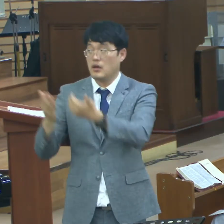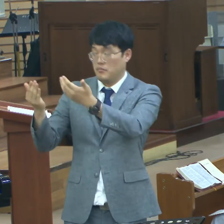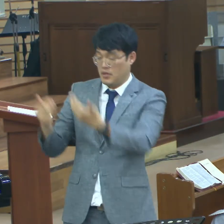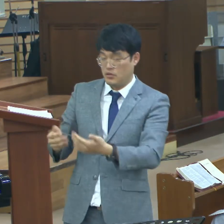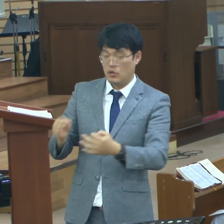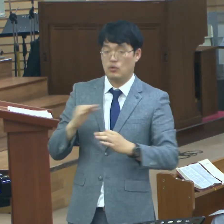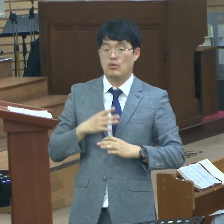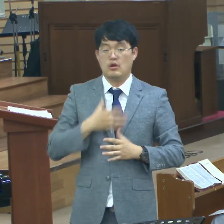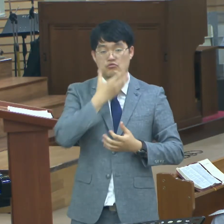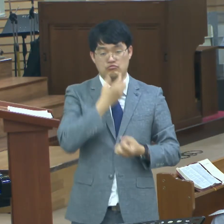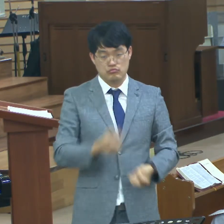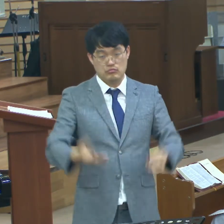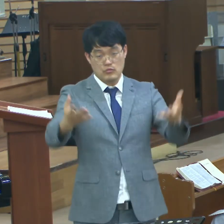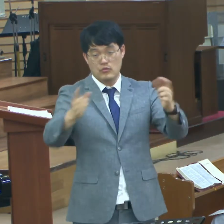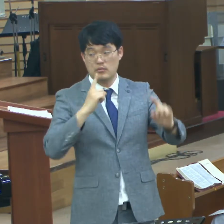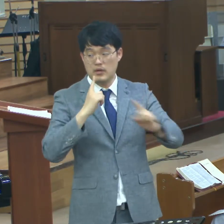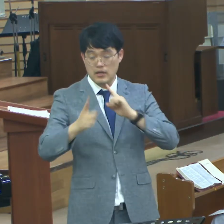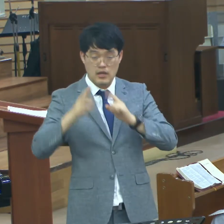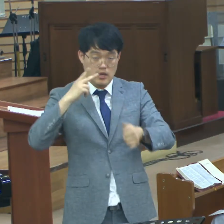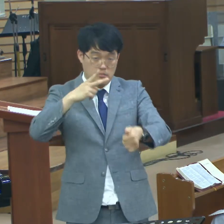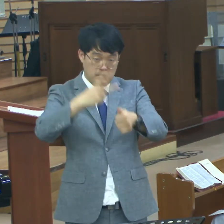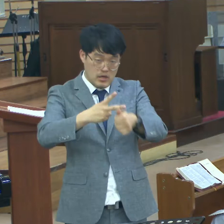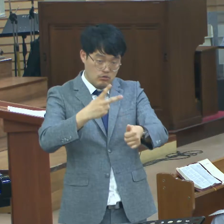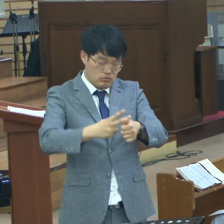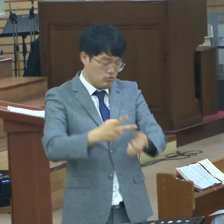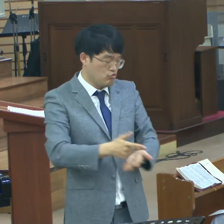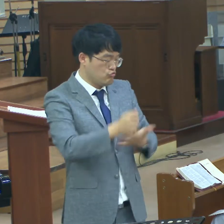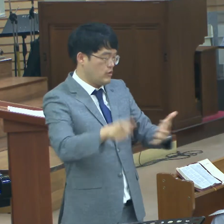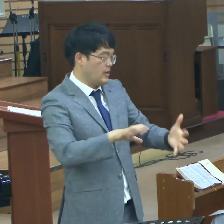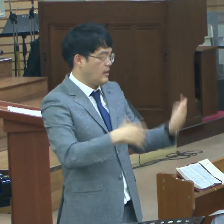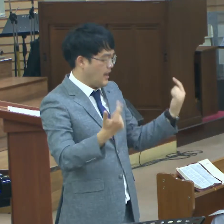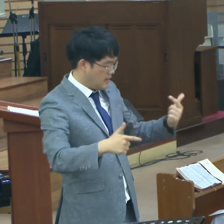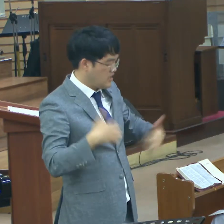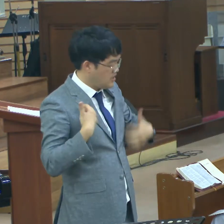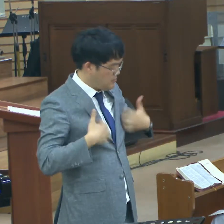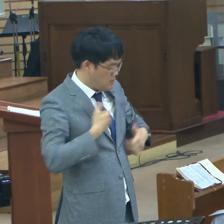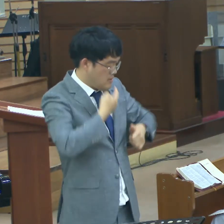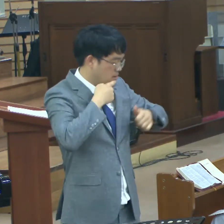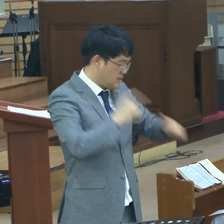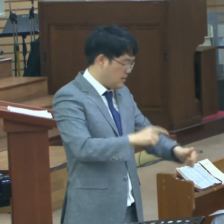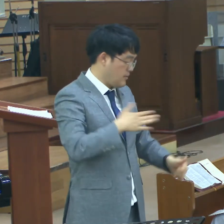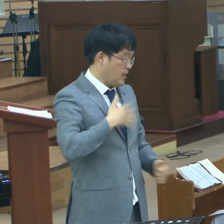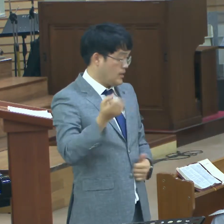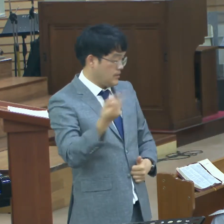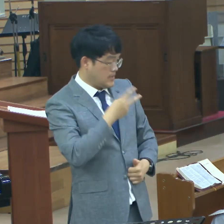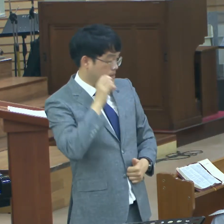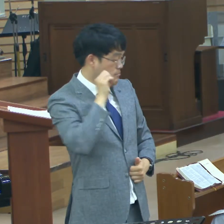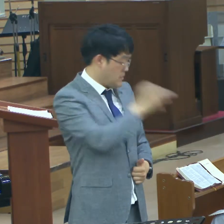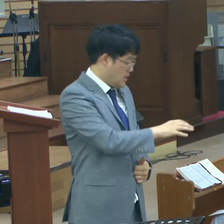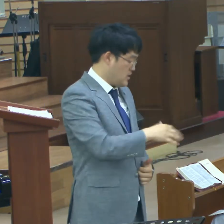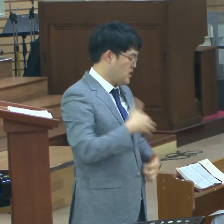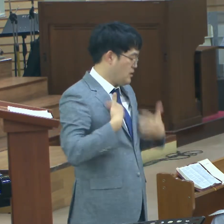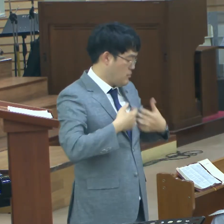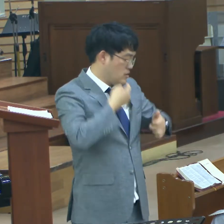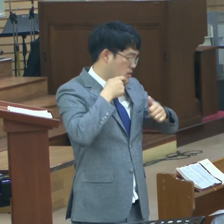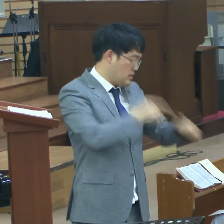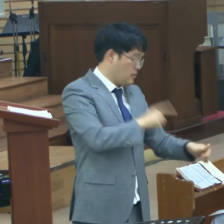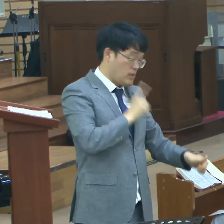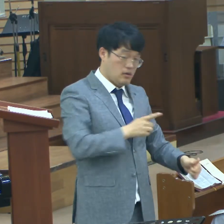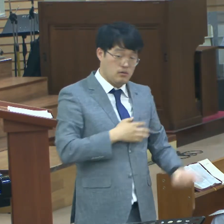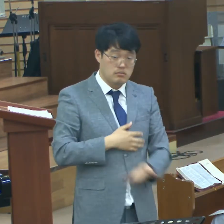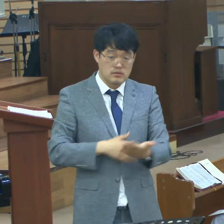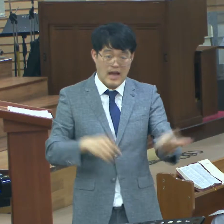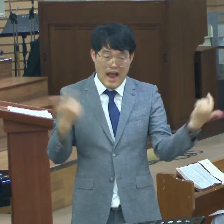축복이에요. 바울은 주 안에서 항상 기뻐하라. 내가 다시 말하노니 기뻐하라. 항상 어떻게